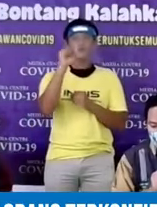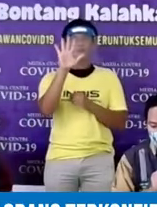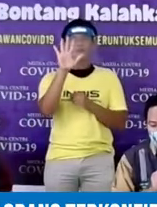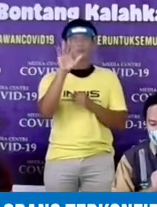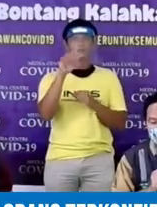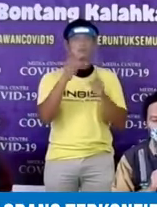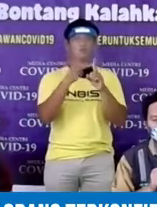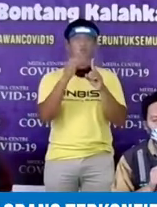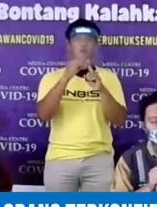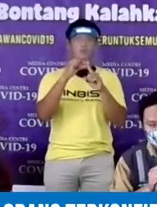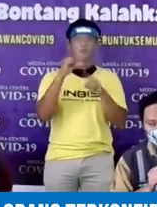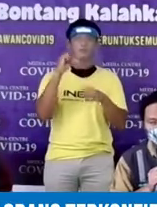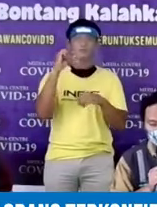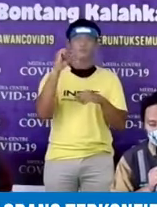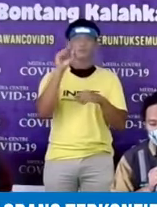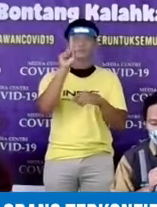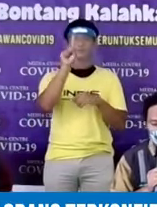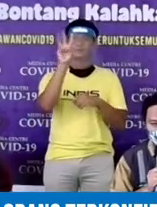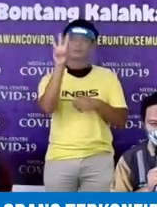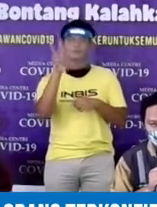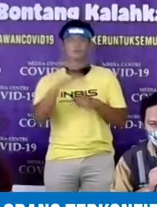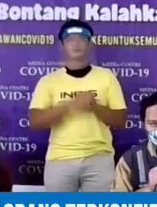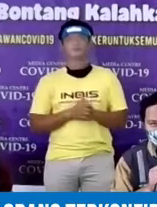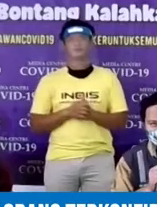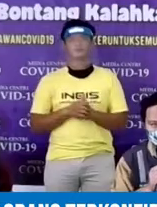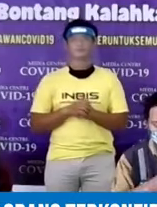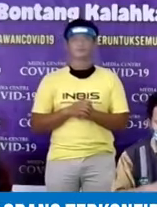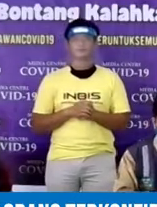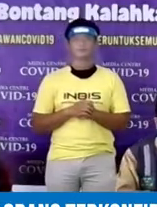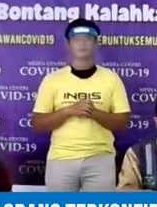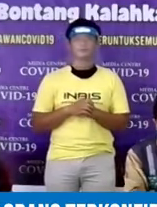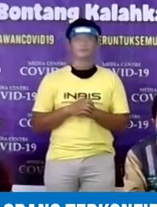bebas 5 non cluster 41 jadi totalnya